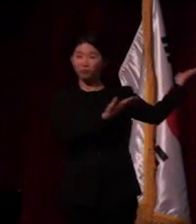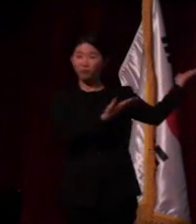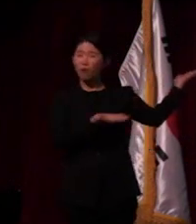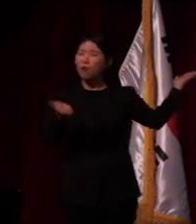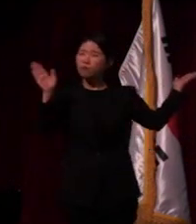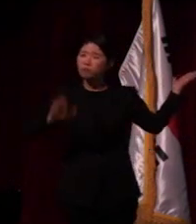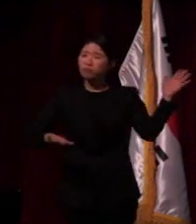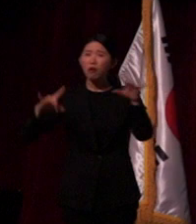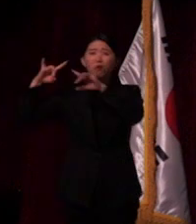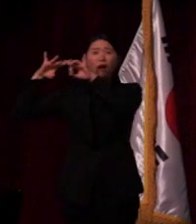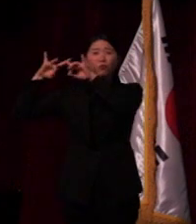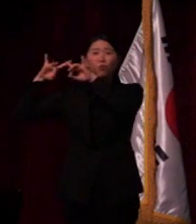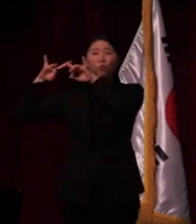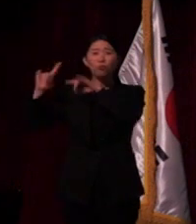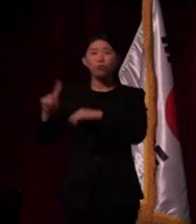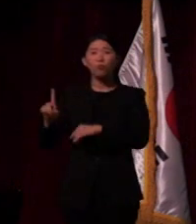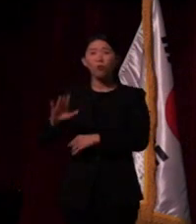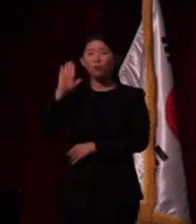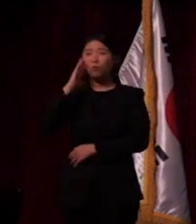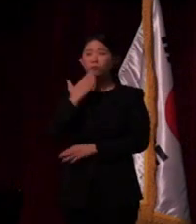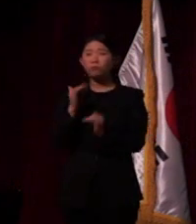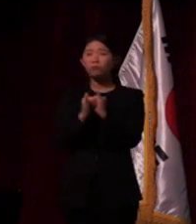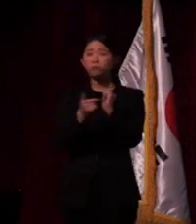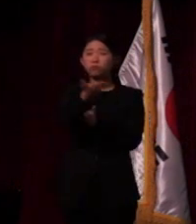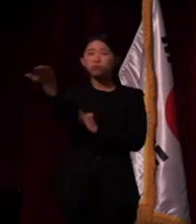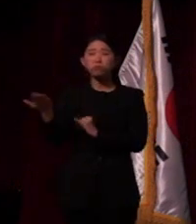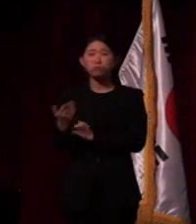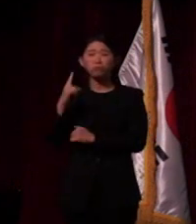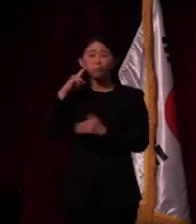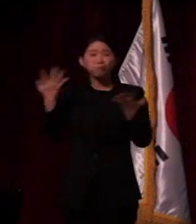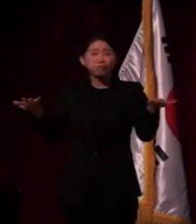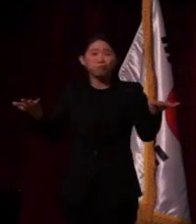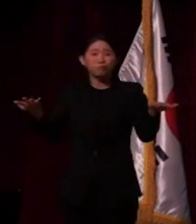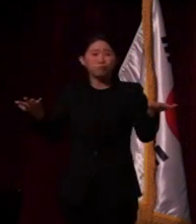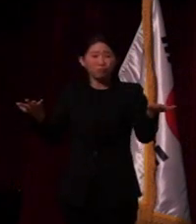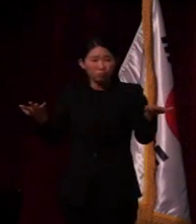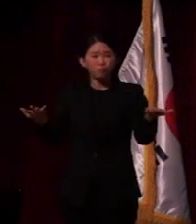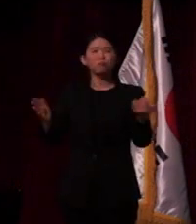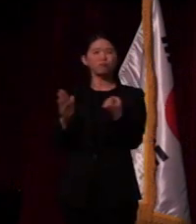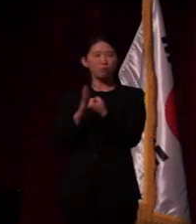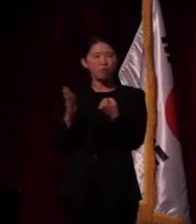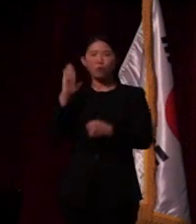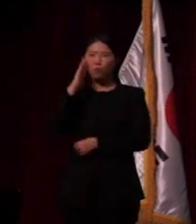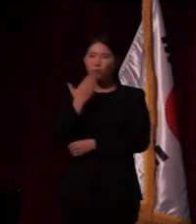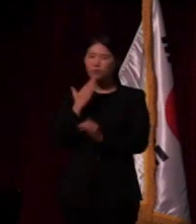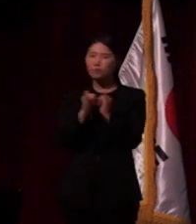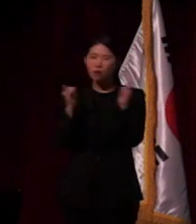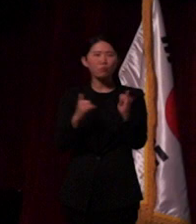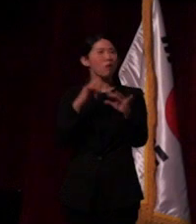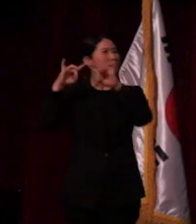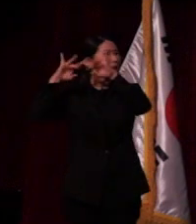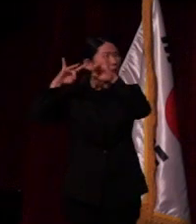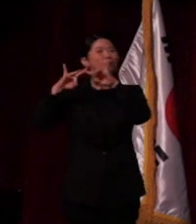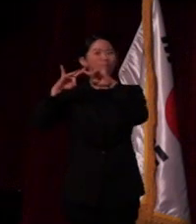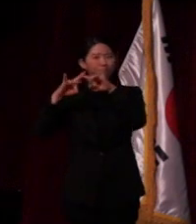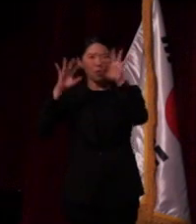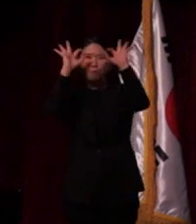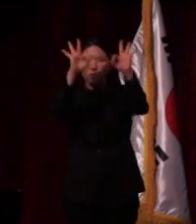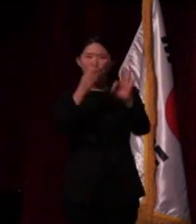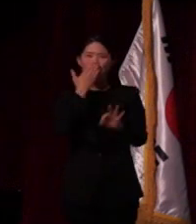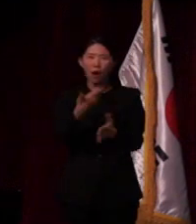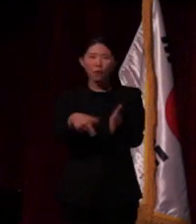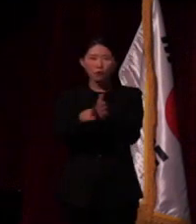라디오는 농인이 들을 수 없는 매체이기 때문에 접근성을 강화하기 위해서 수어 통역